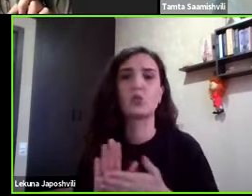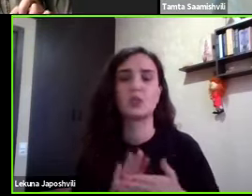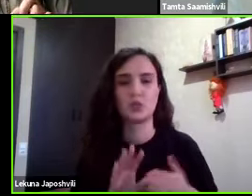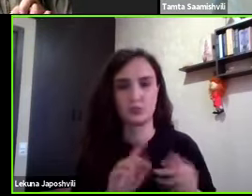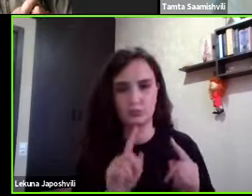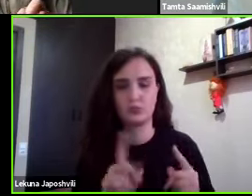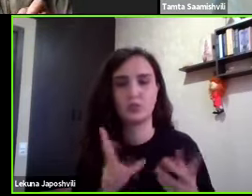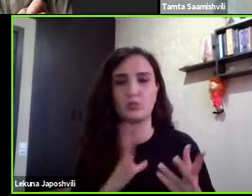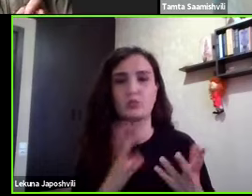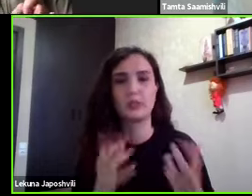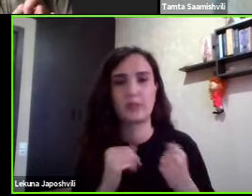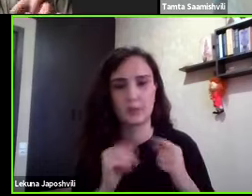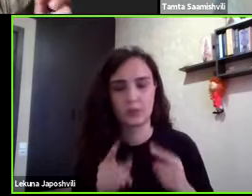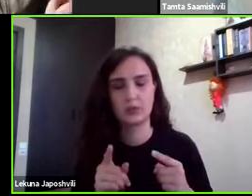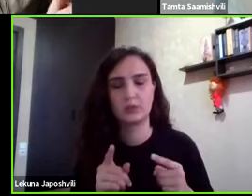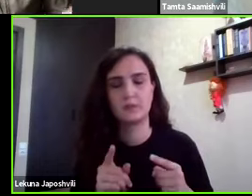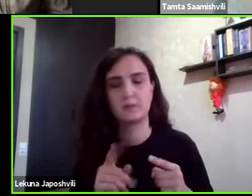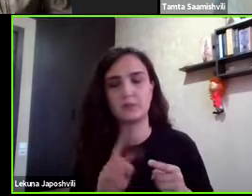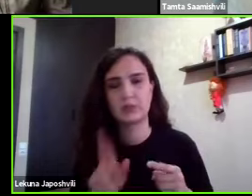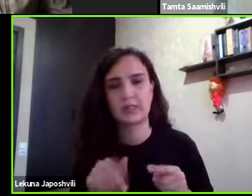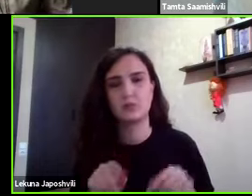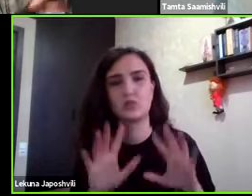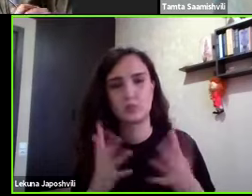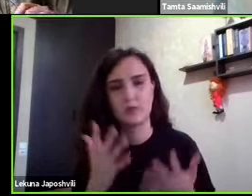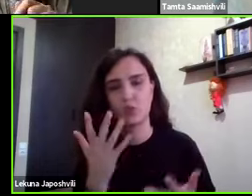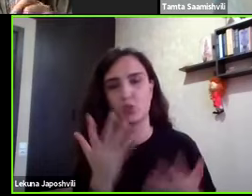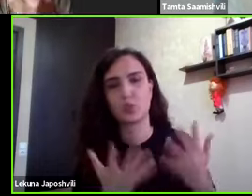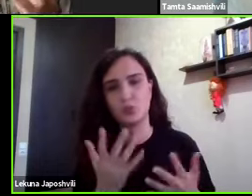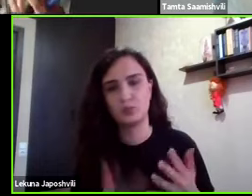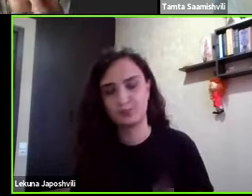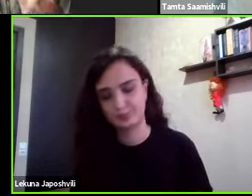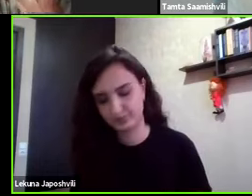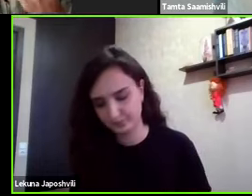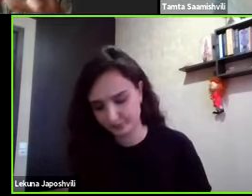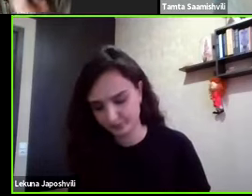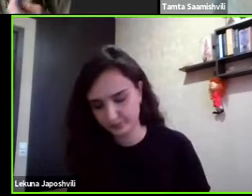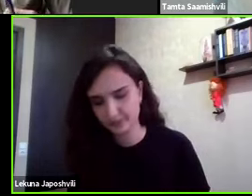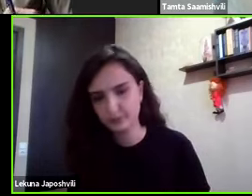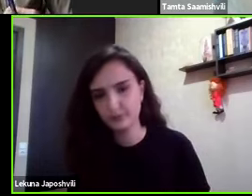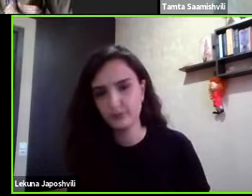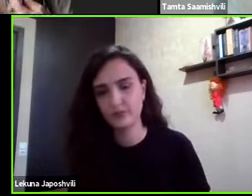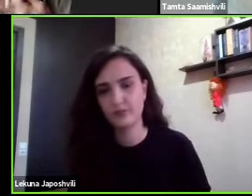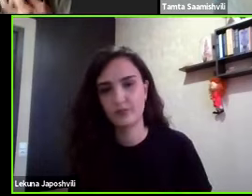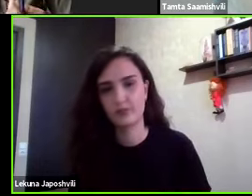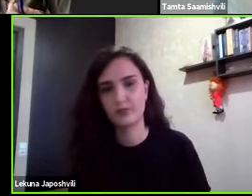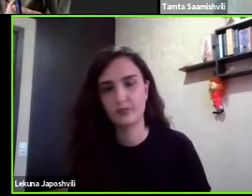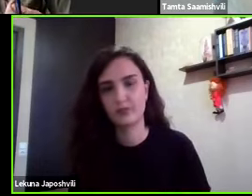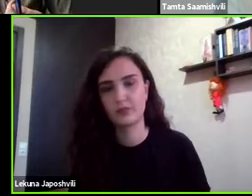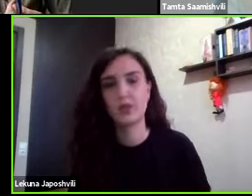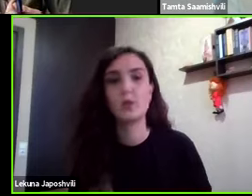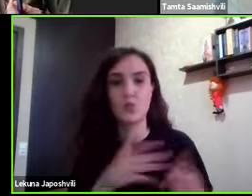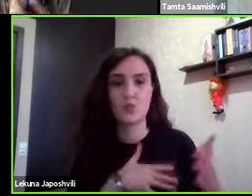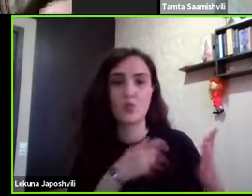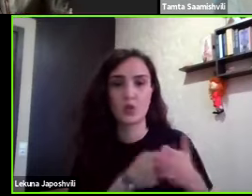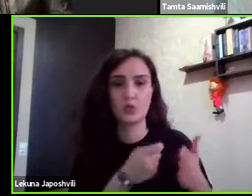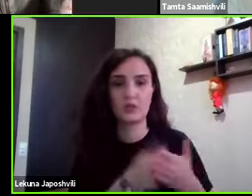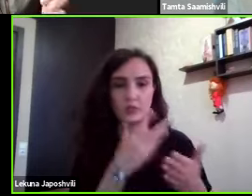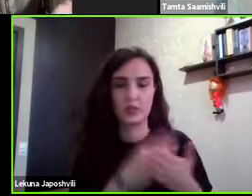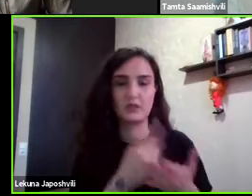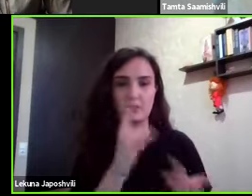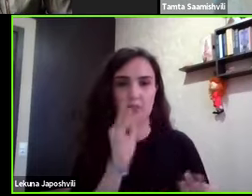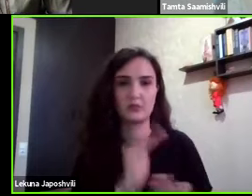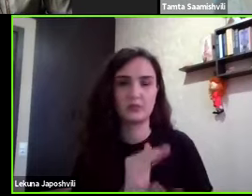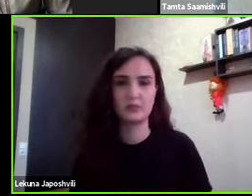ზომები მიღებული უნდა იქნეს და იმ შემთხვევაში მიიღო ის ამ მოაწოვოს თავისი ახალშობილი